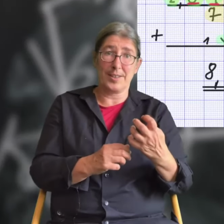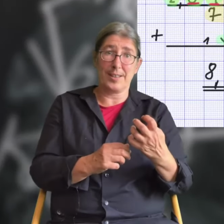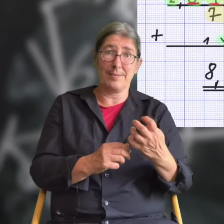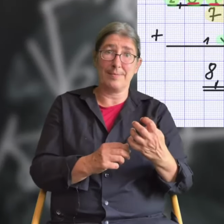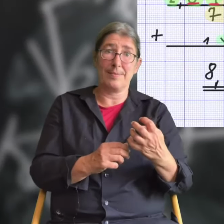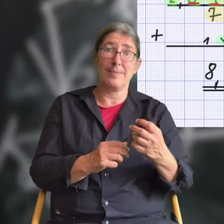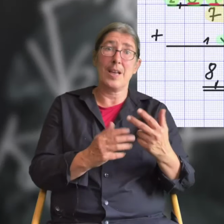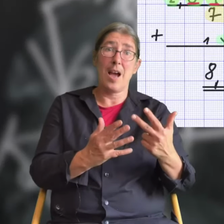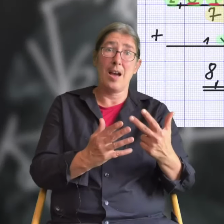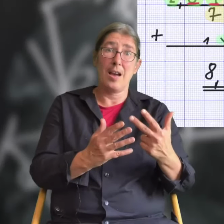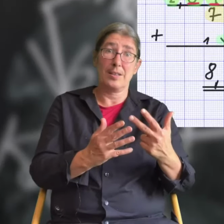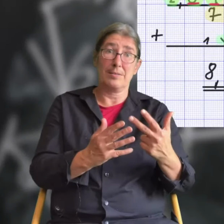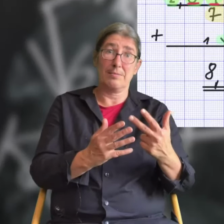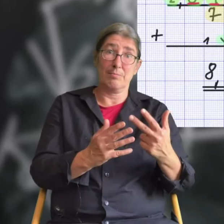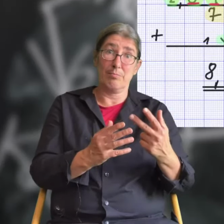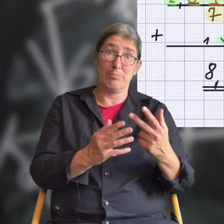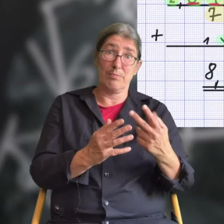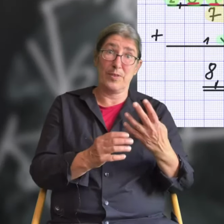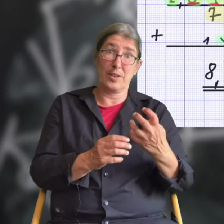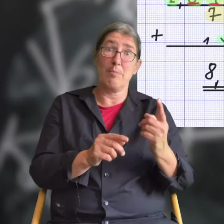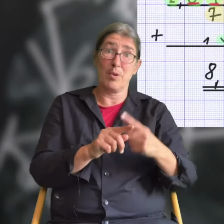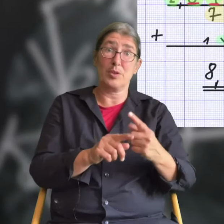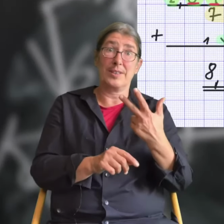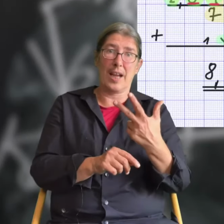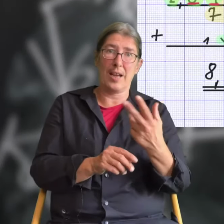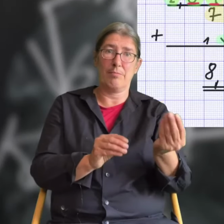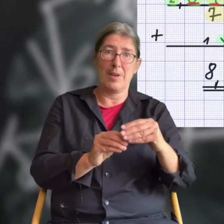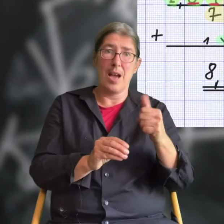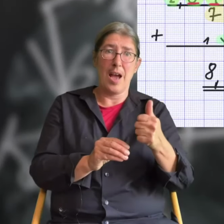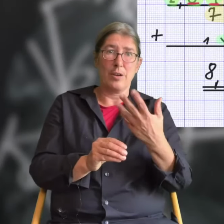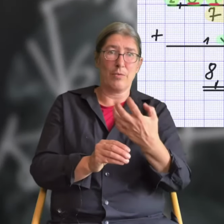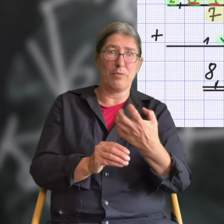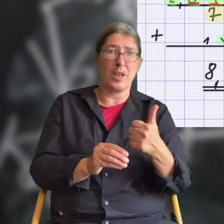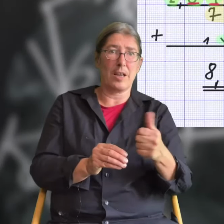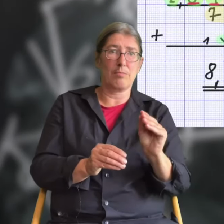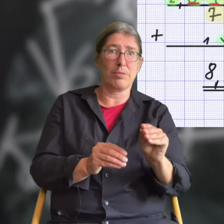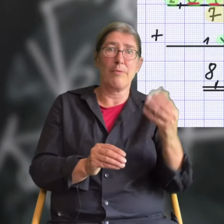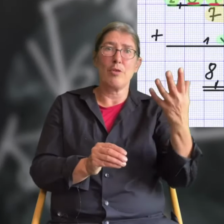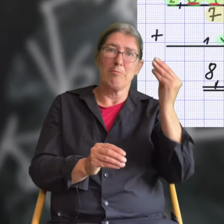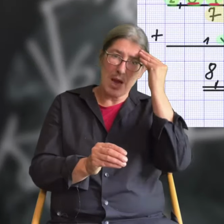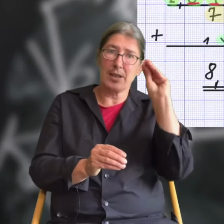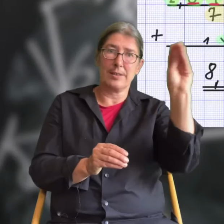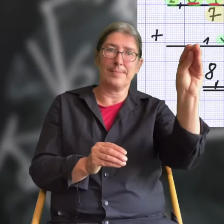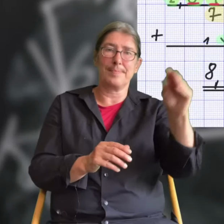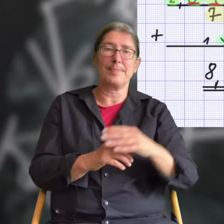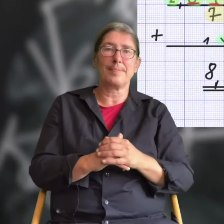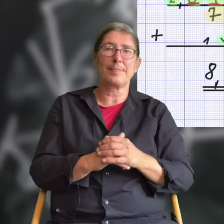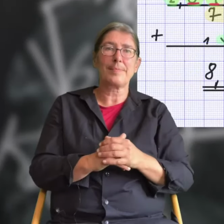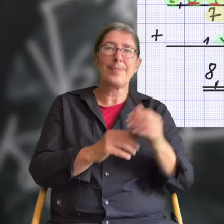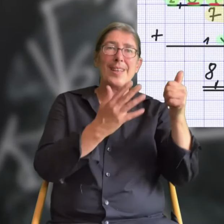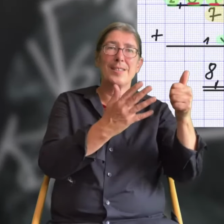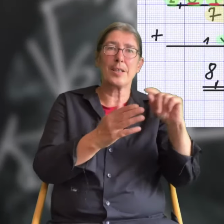48 plus der 3 ist 51. Jetzt muss ich mir eine 5 merken.